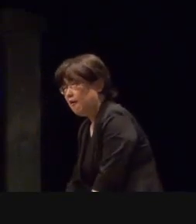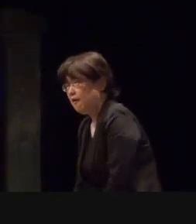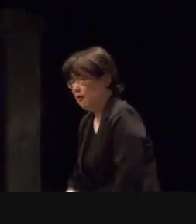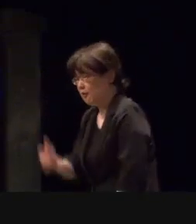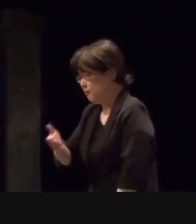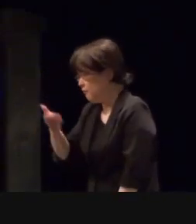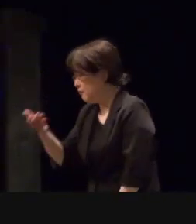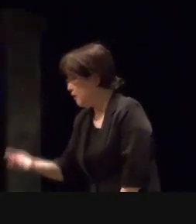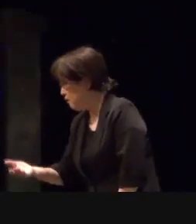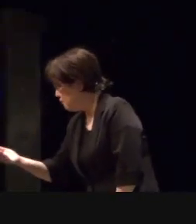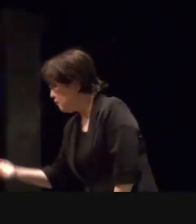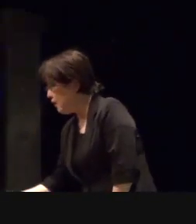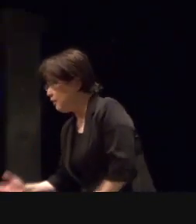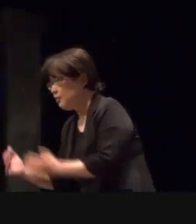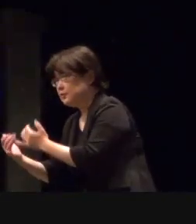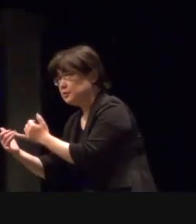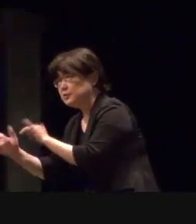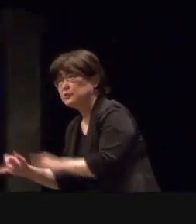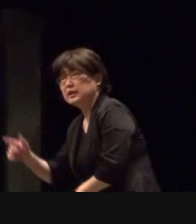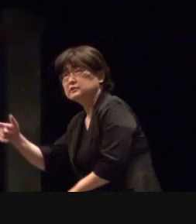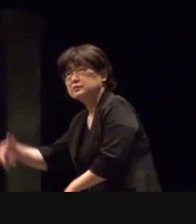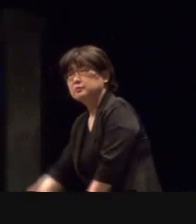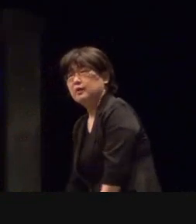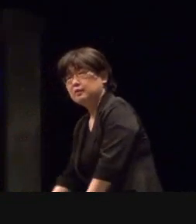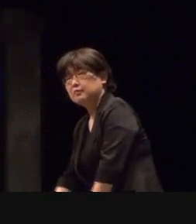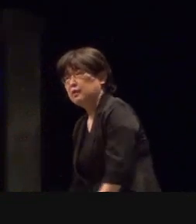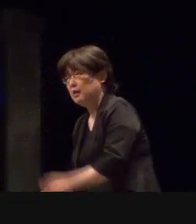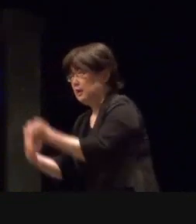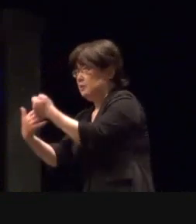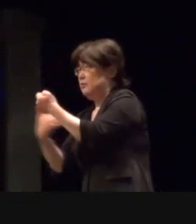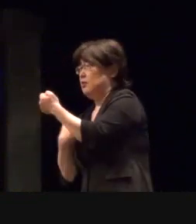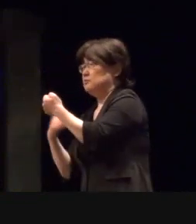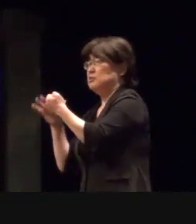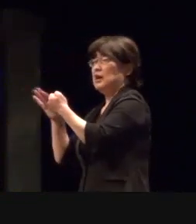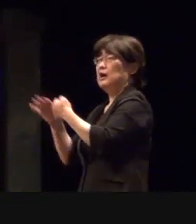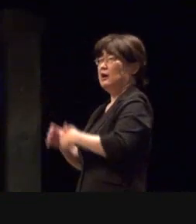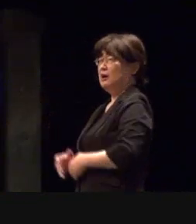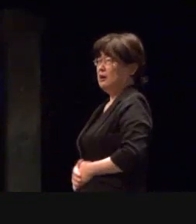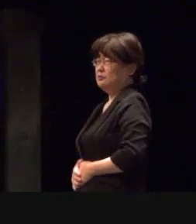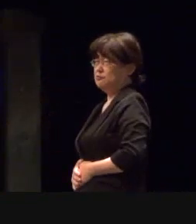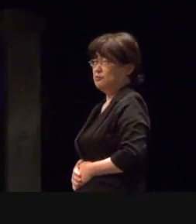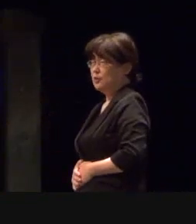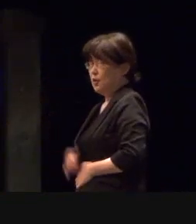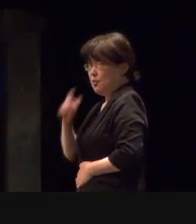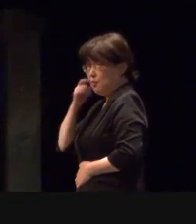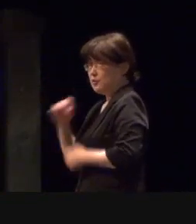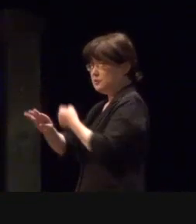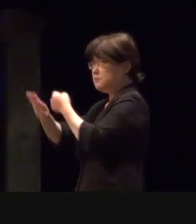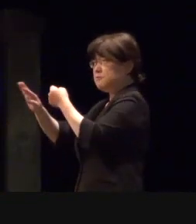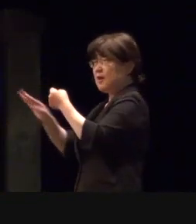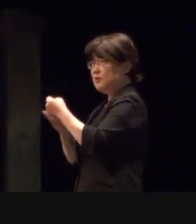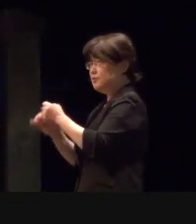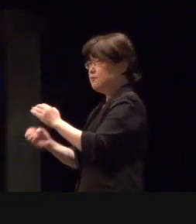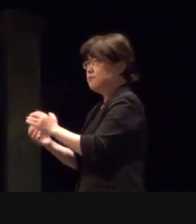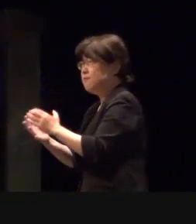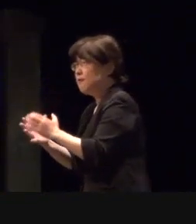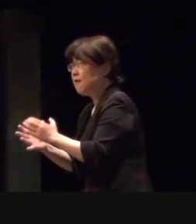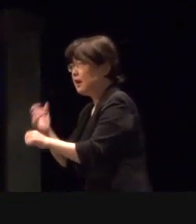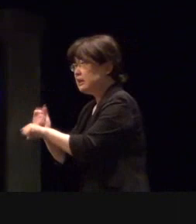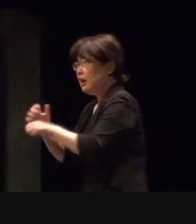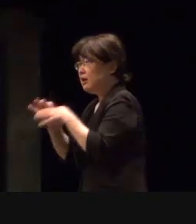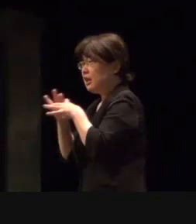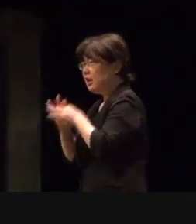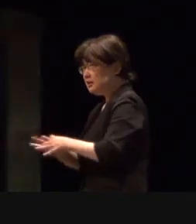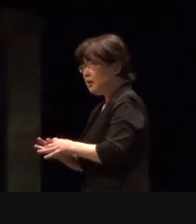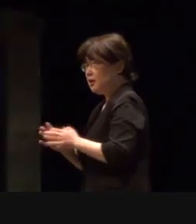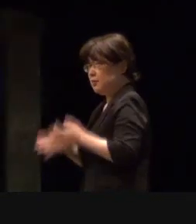。そこで事故が起きたら大変だということで都会を離れて過疎地に押し付けた。過疎地で事故が起きてしまえば、